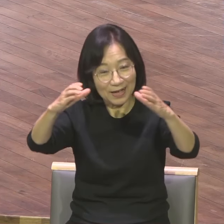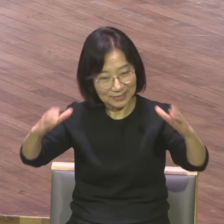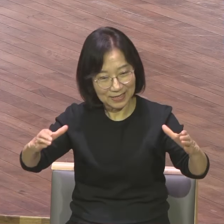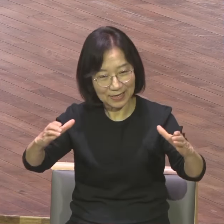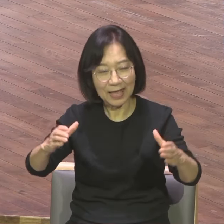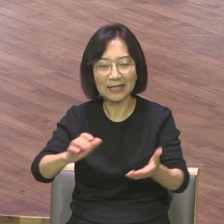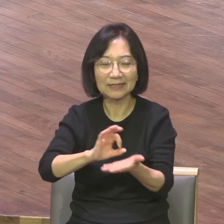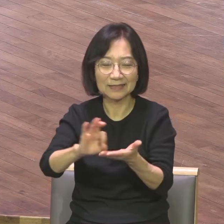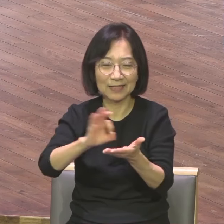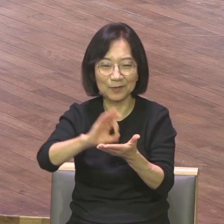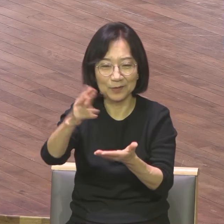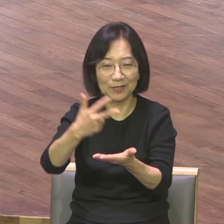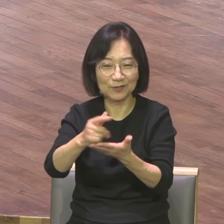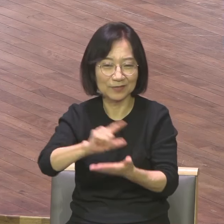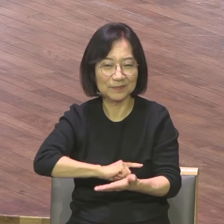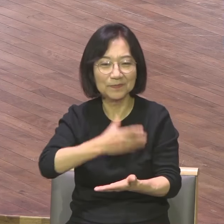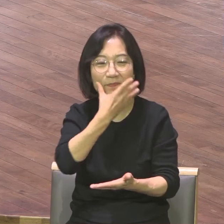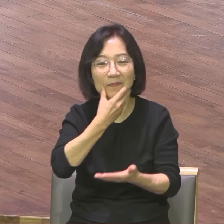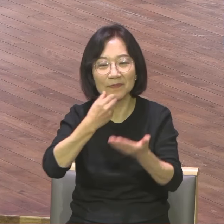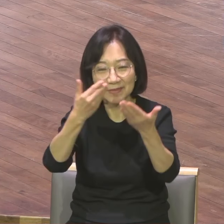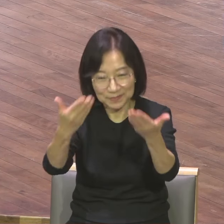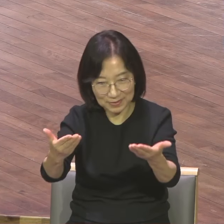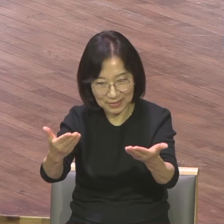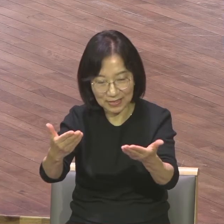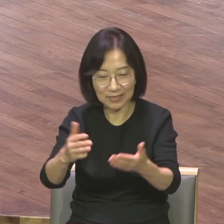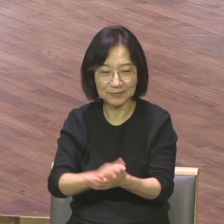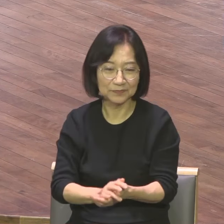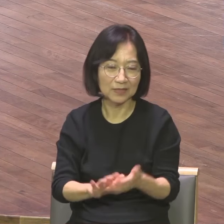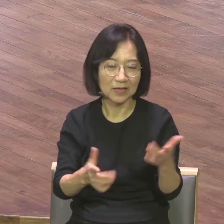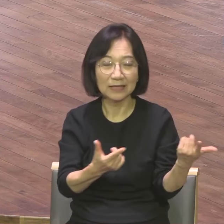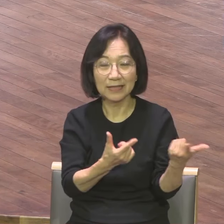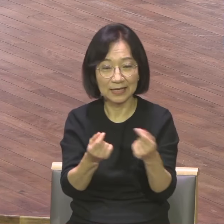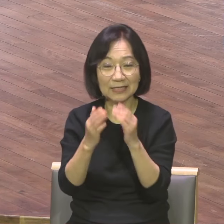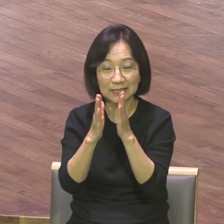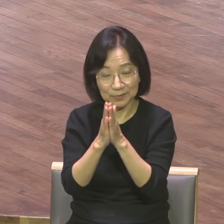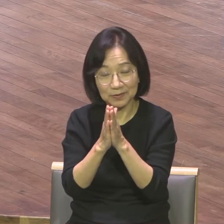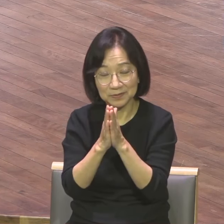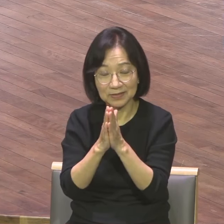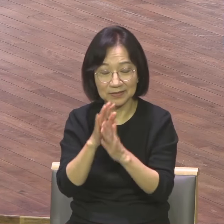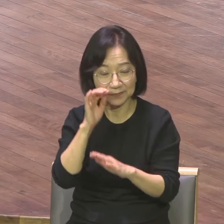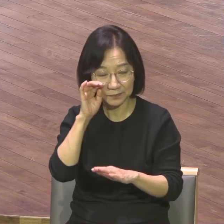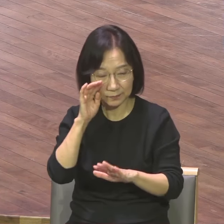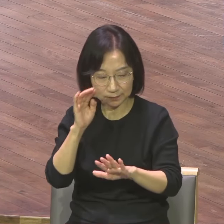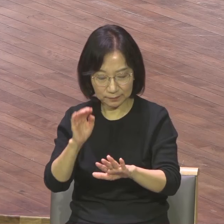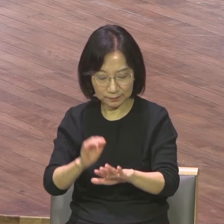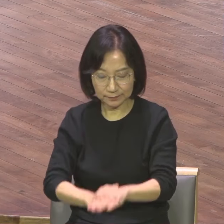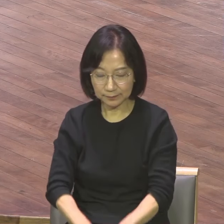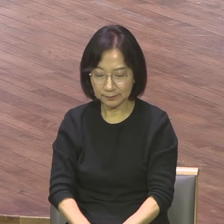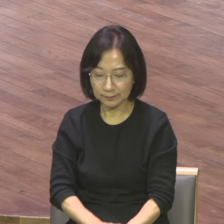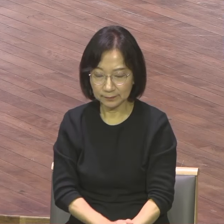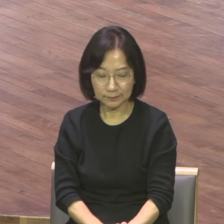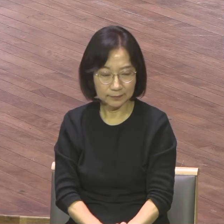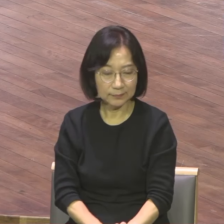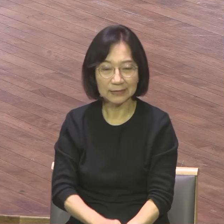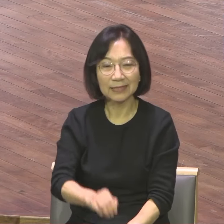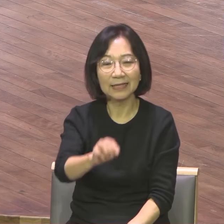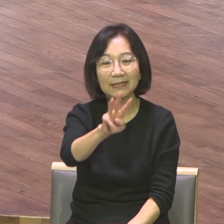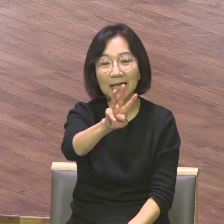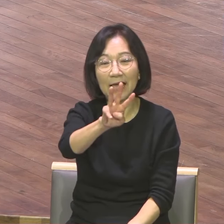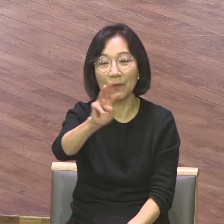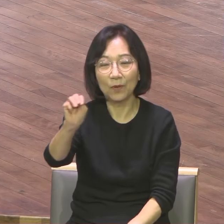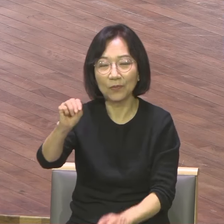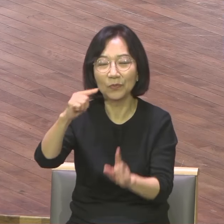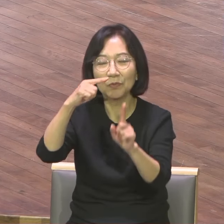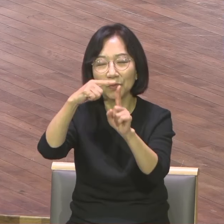쓰임받기를 주님으로 축복합니다. 자, 주신 말씀 생각하고 기도합시다. 특별히 여러분 하나님 우리 영계가 완전히